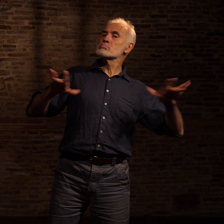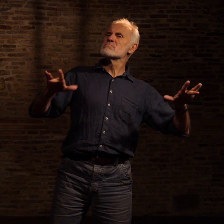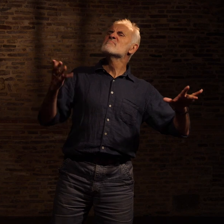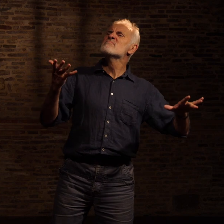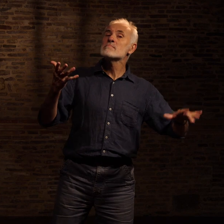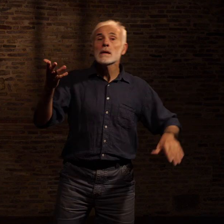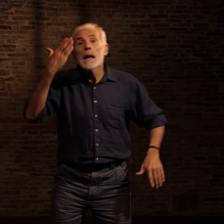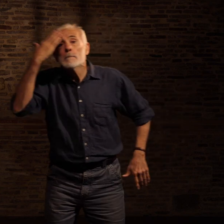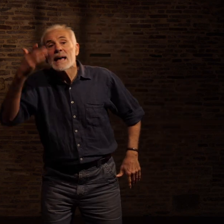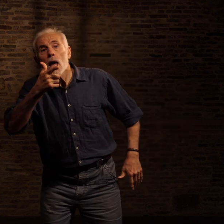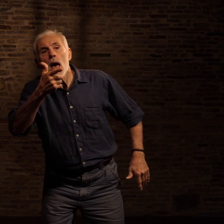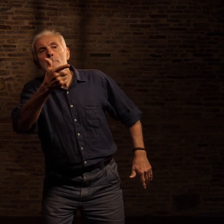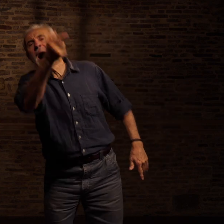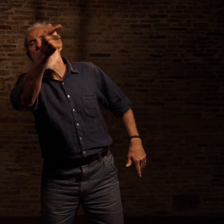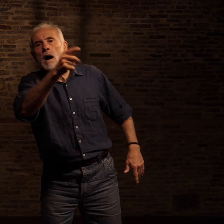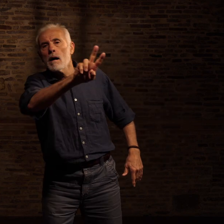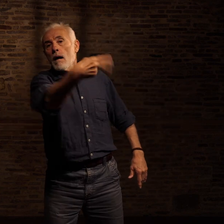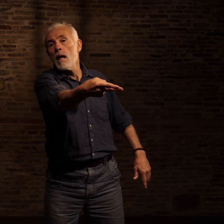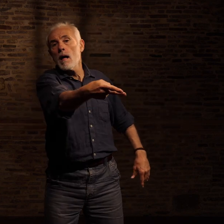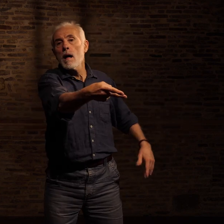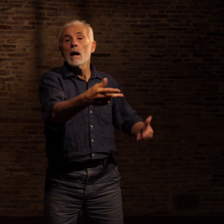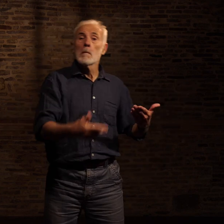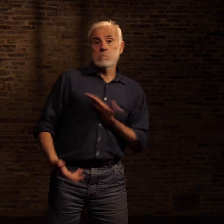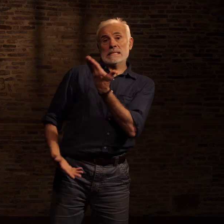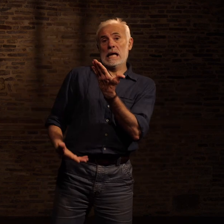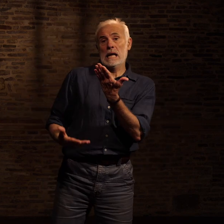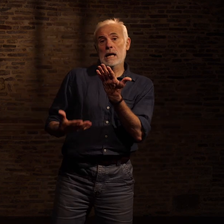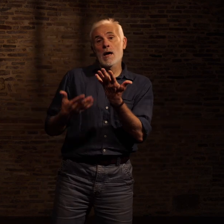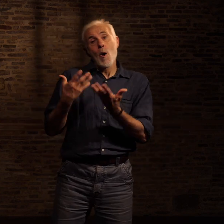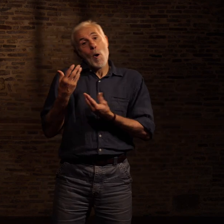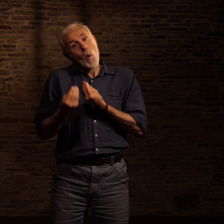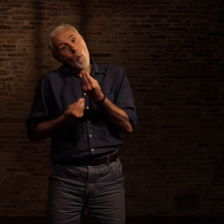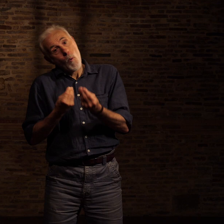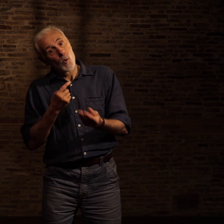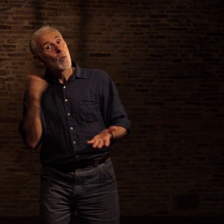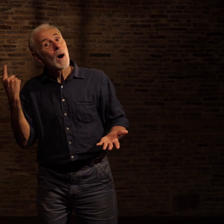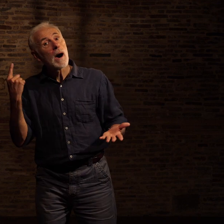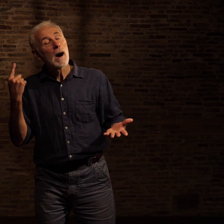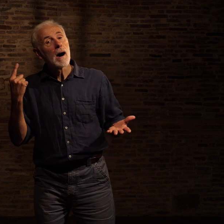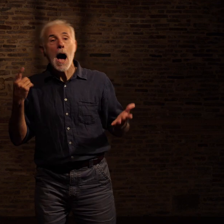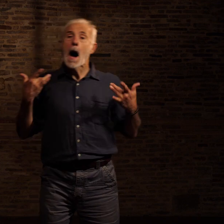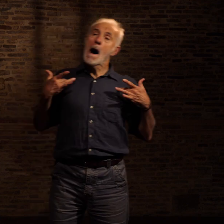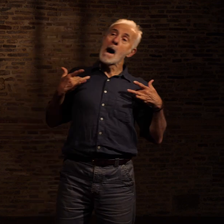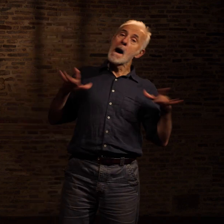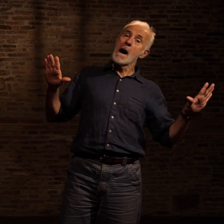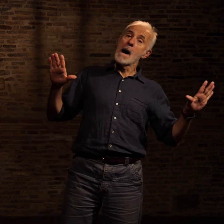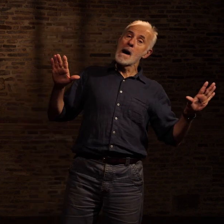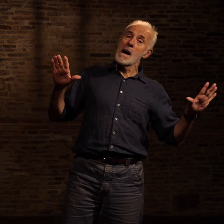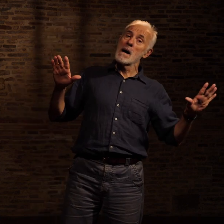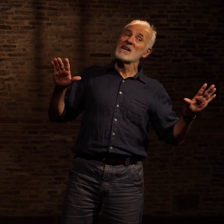dégager de toute responsabilité au cas où le détenu serait blessé ou même le tuer ceux qui arrivaient parfois